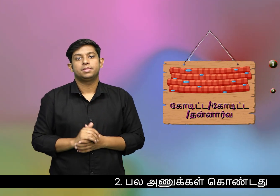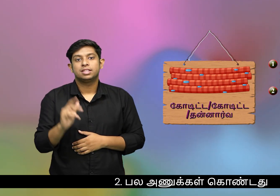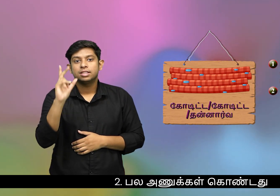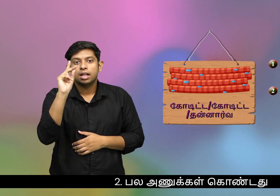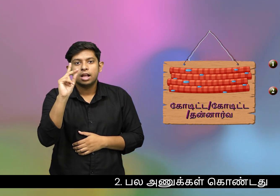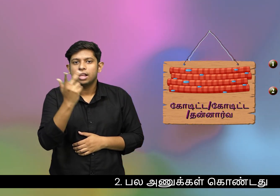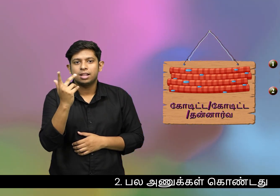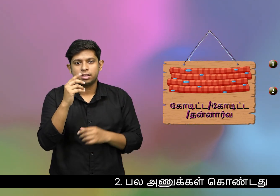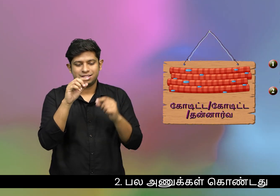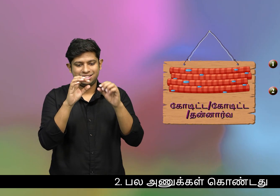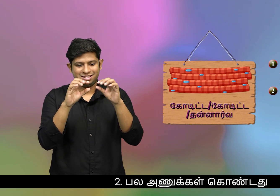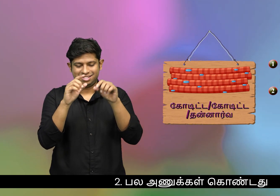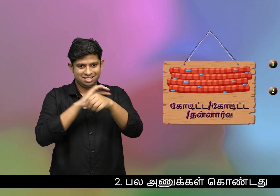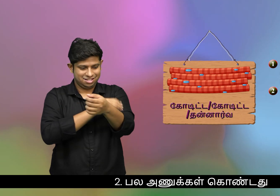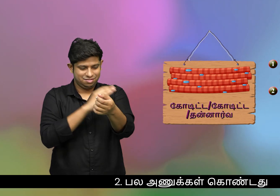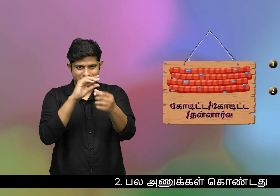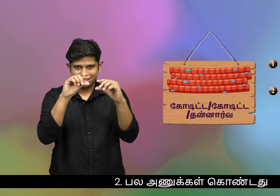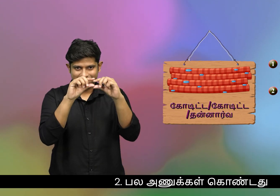பல அணுக்கள் கொண்டது.